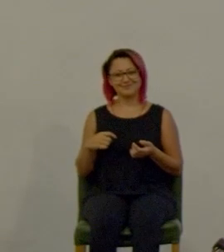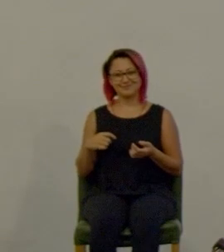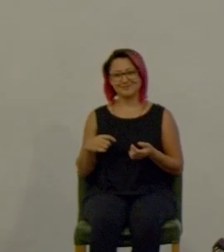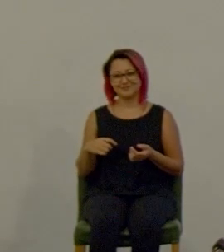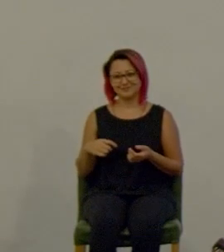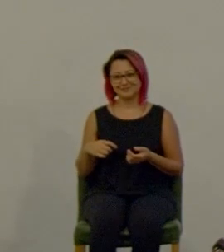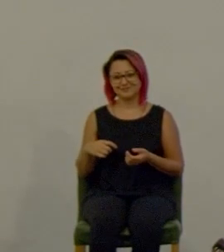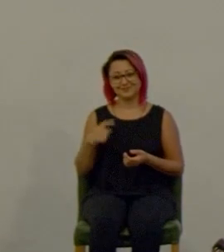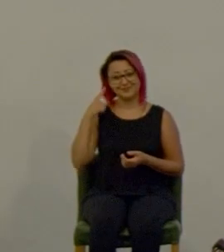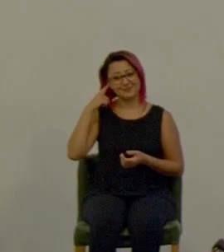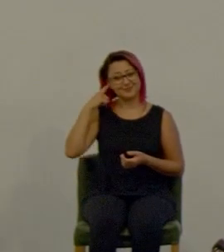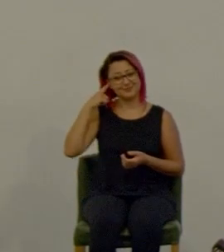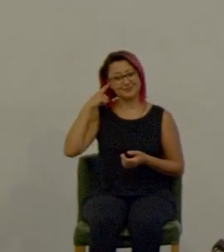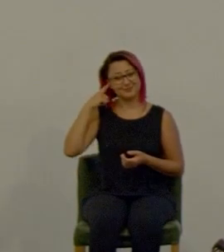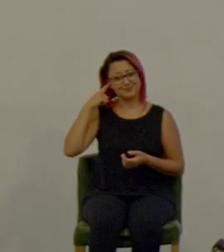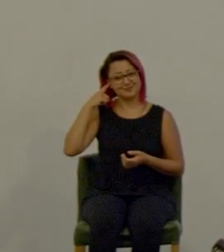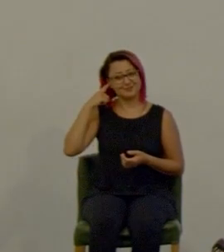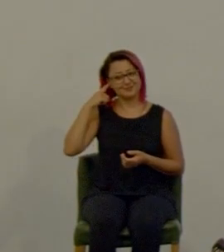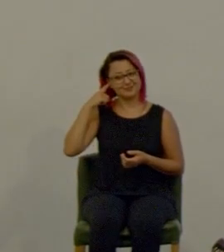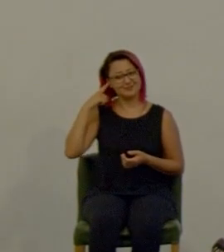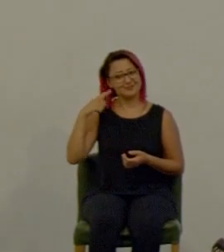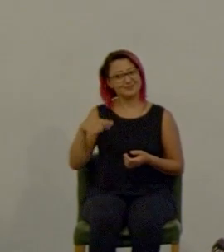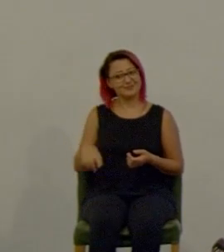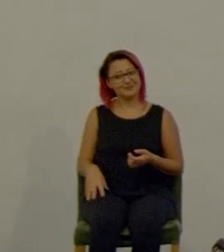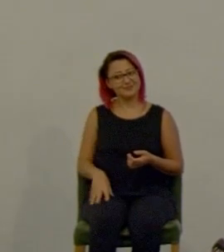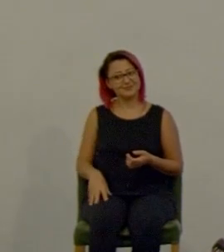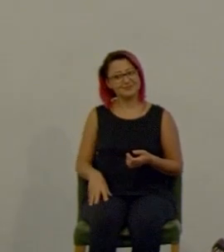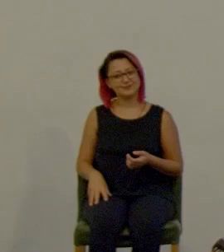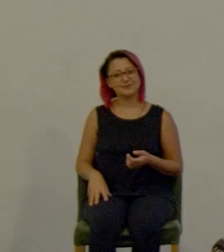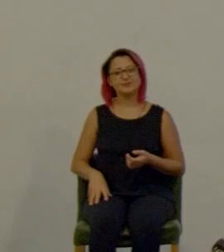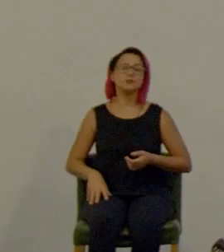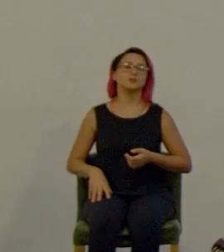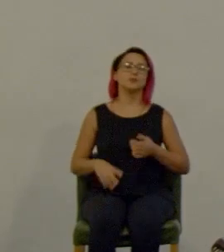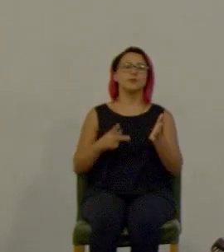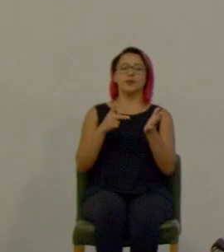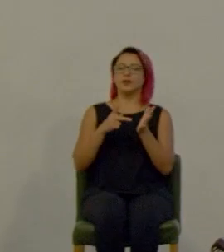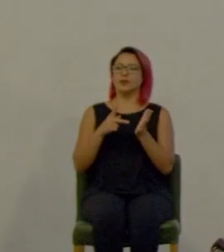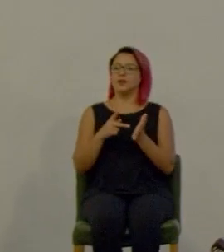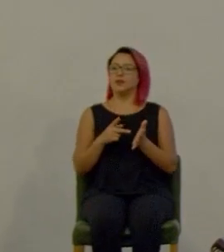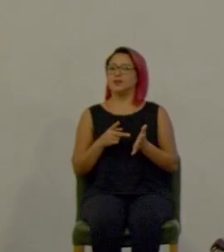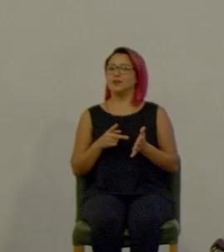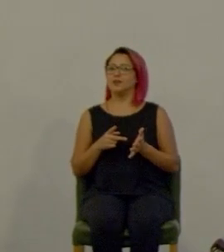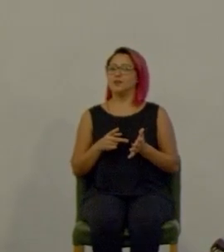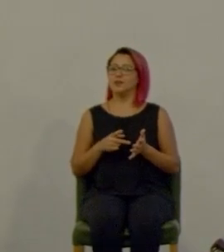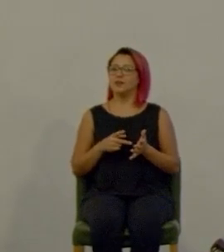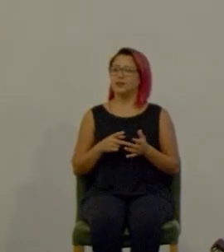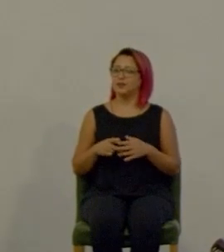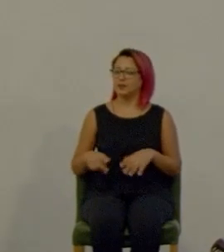rebondir sur la question de Lija, de te poser une question aussi sur la puissance